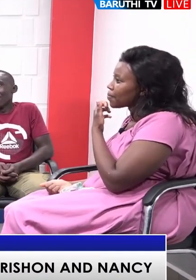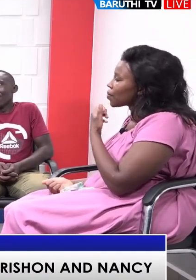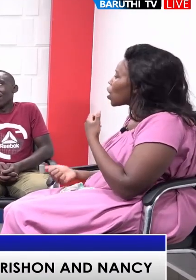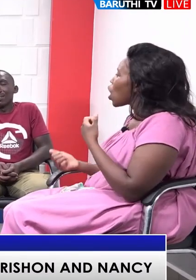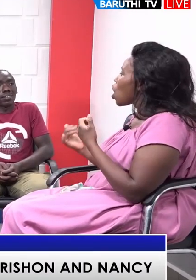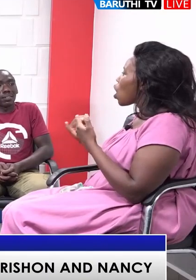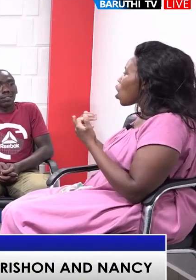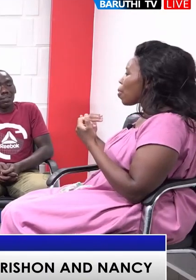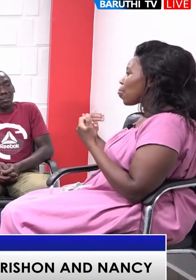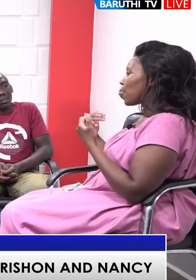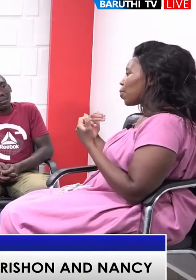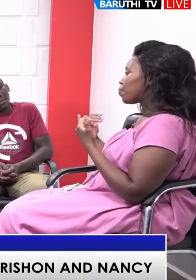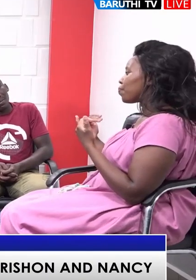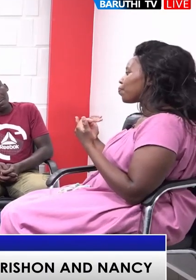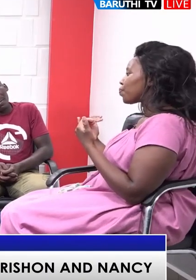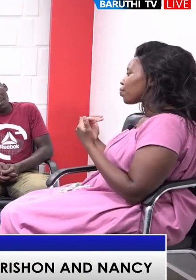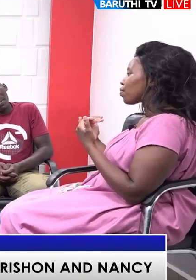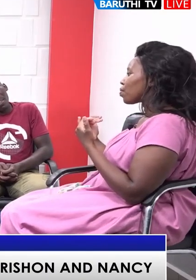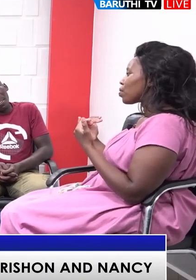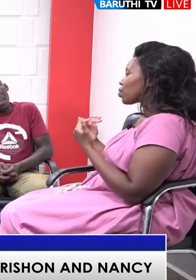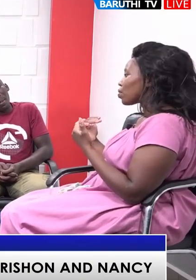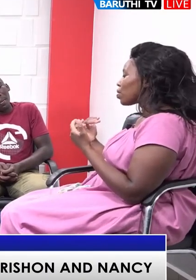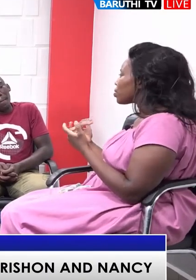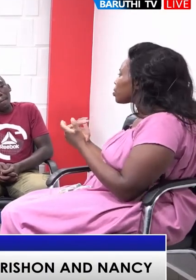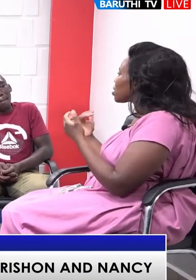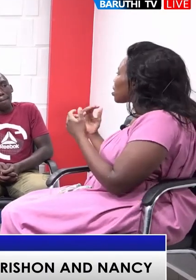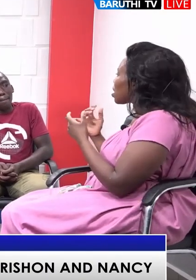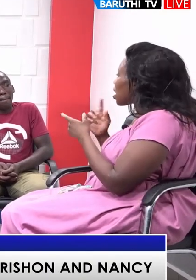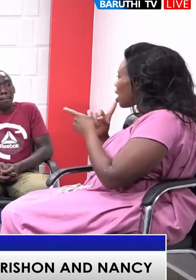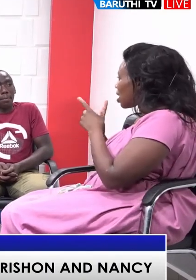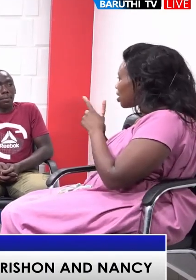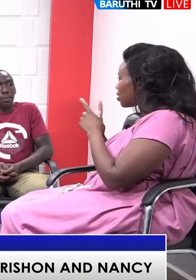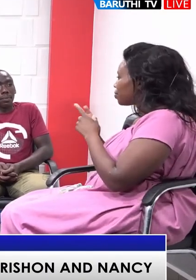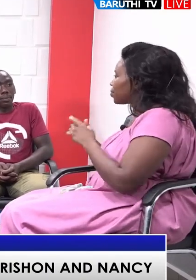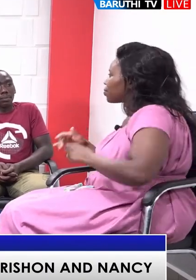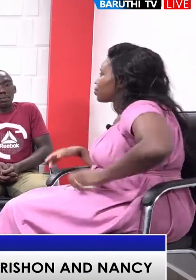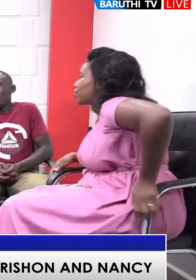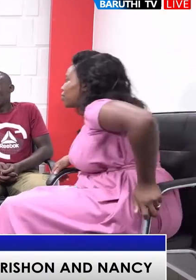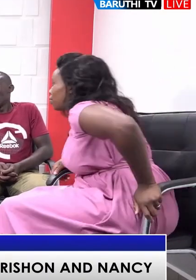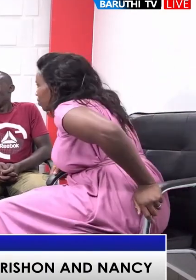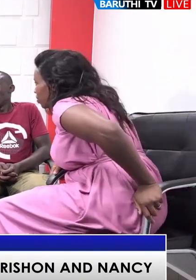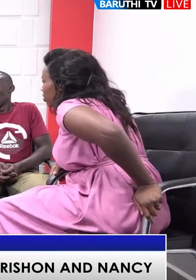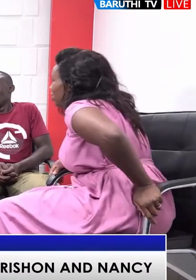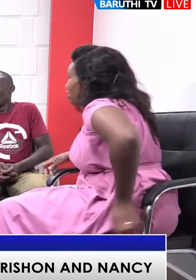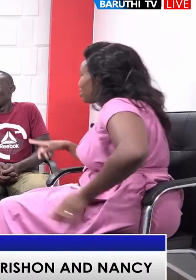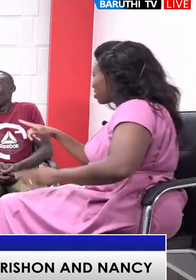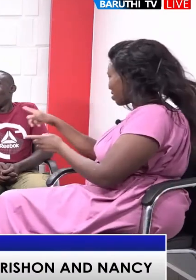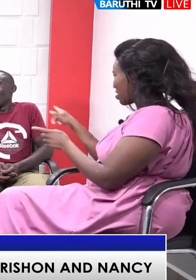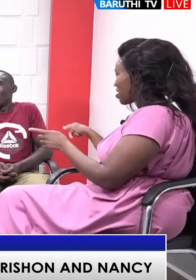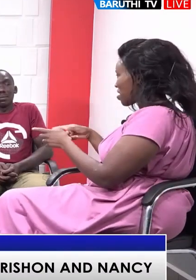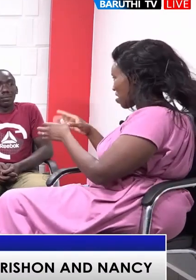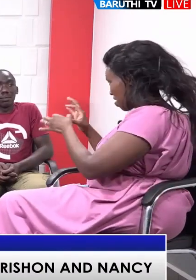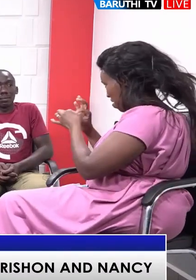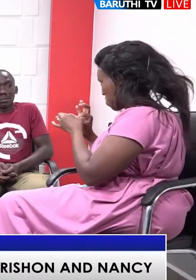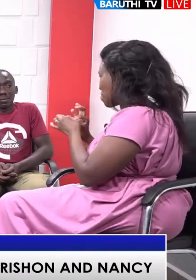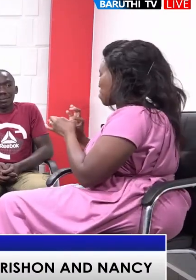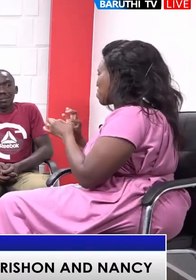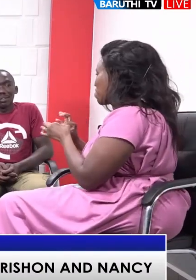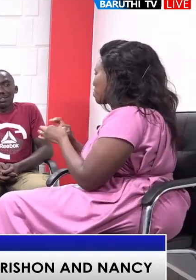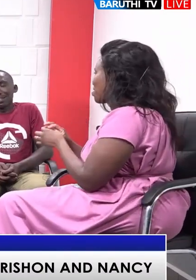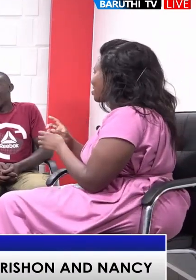najua tujui nini wanaongea, so sawa tunakaa tukisikiza ndio ripoti ikitoka ile side tunaigoja. Kuna kitu kingine anauliza the